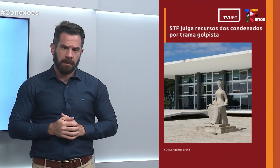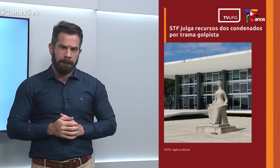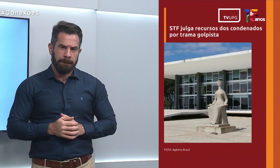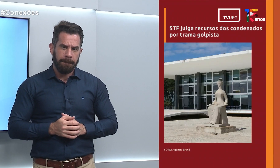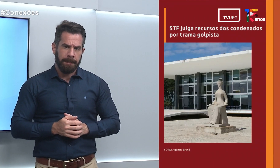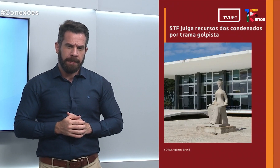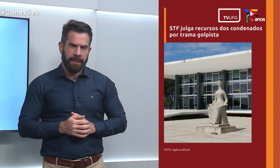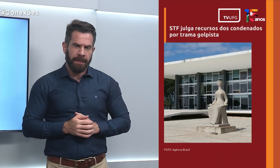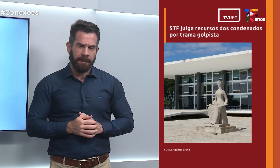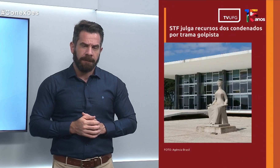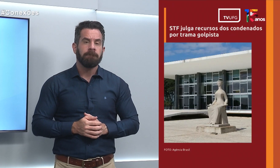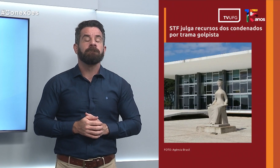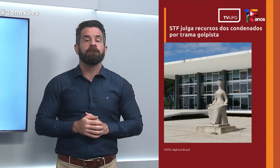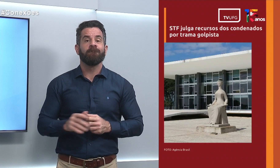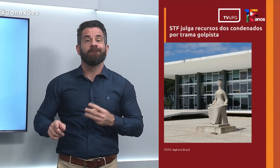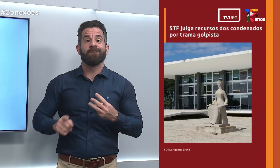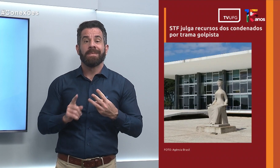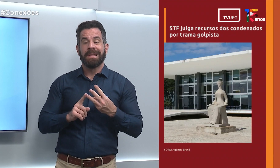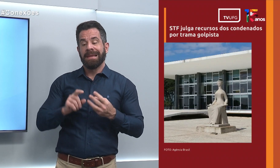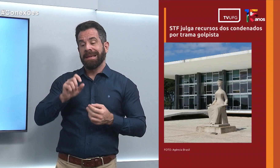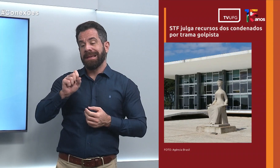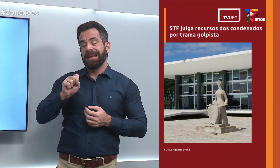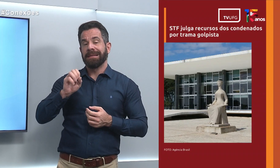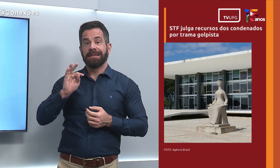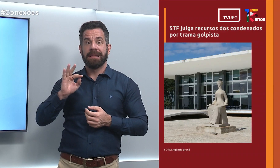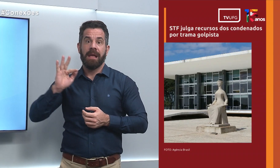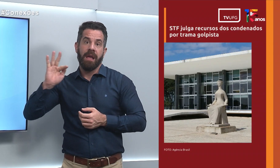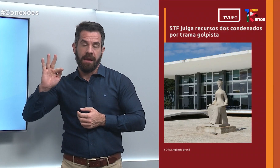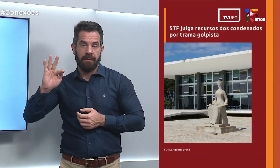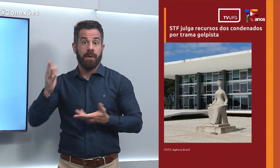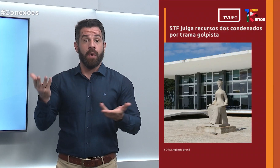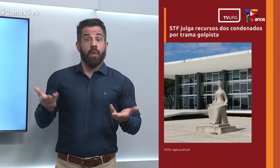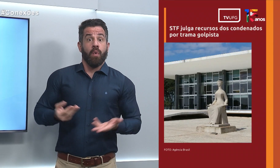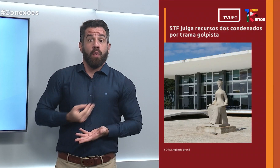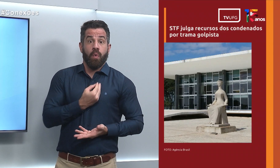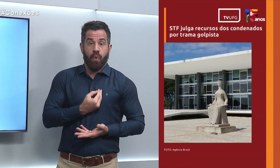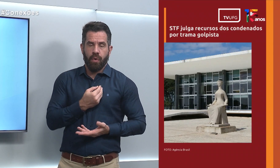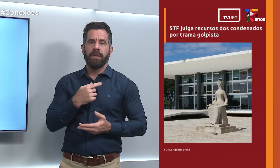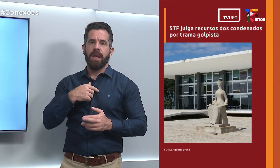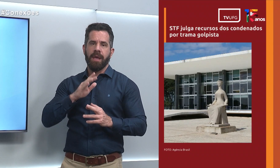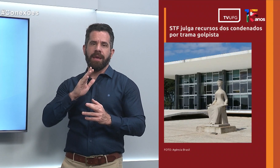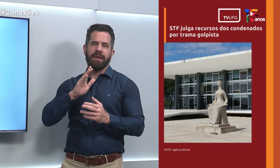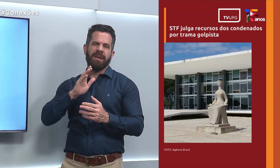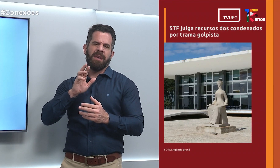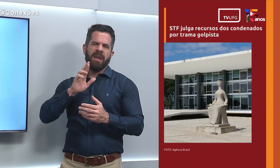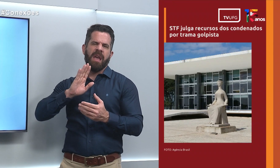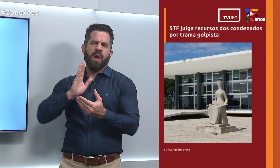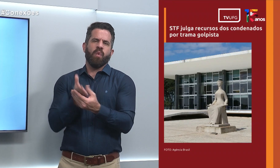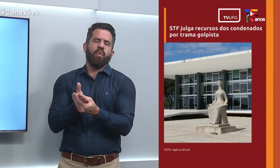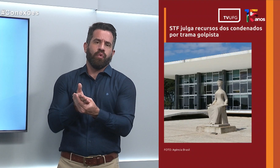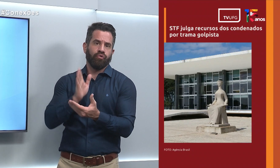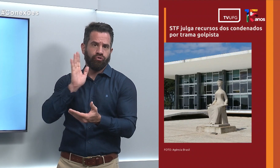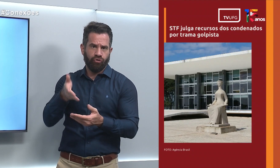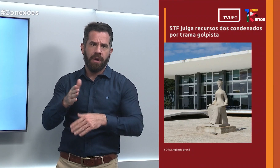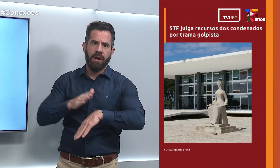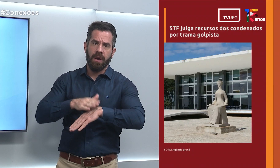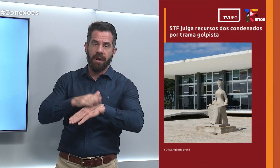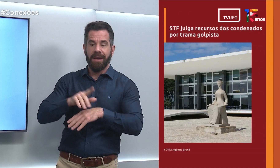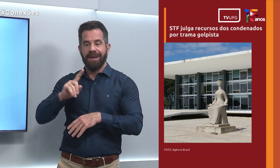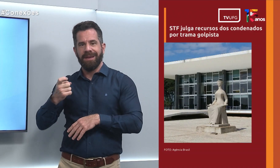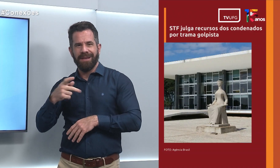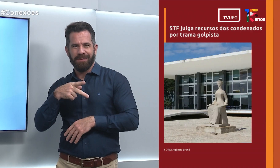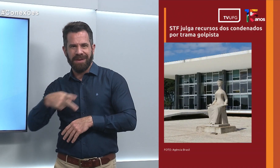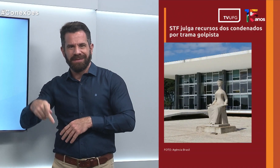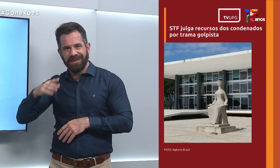Bom, e o Supremo Tribunal Federal começa a julgar hoje os recursos das defesas do ex-presidente Jair Bolsonaro e